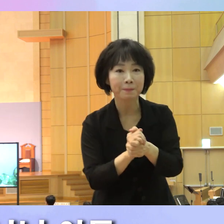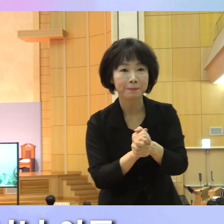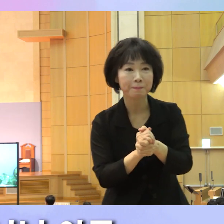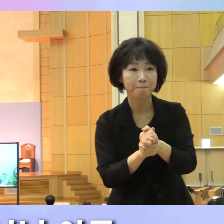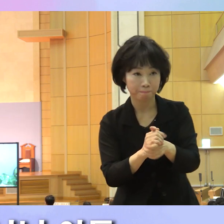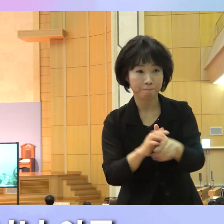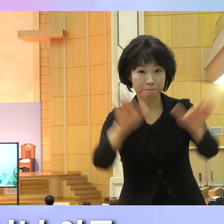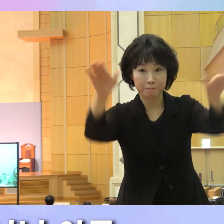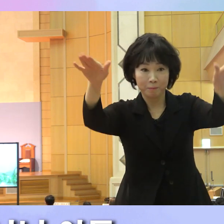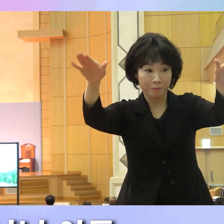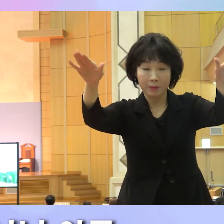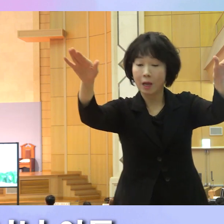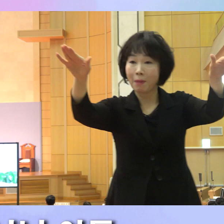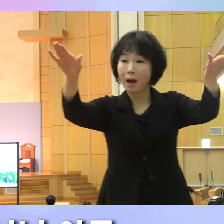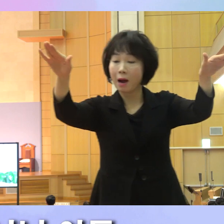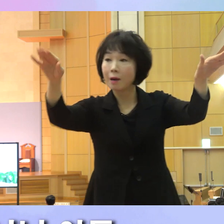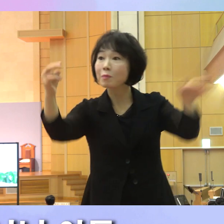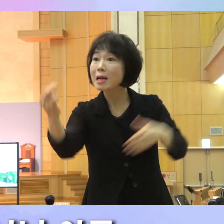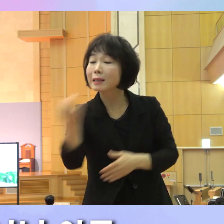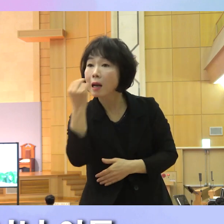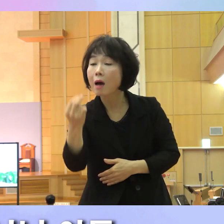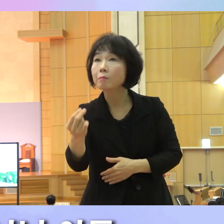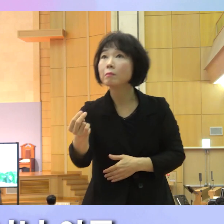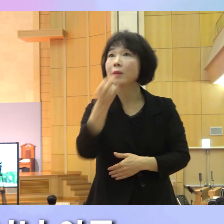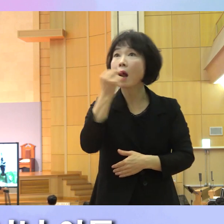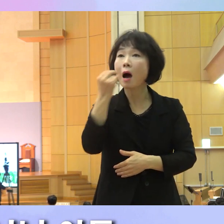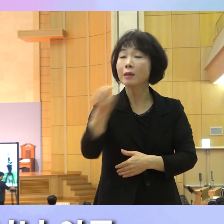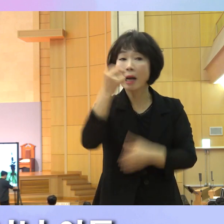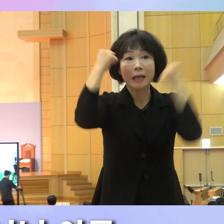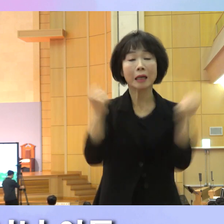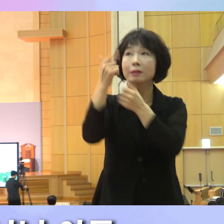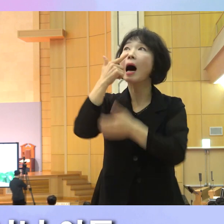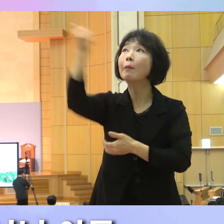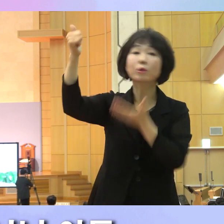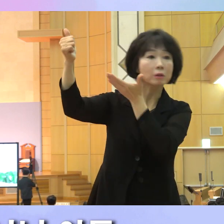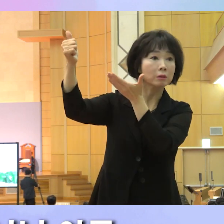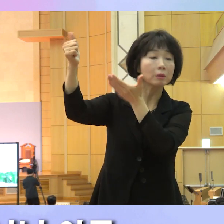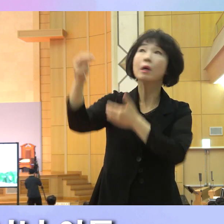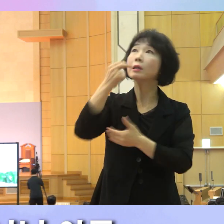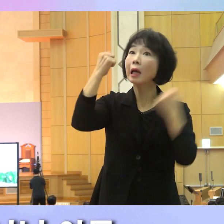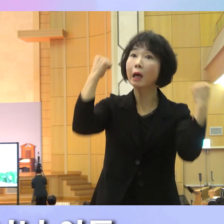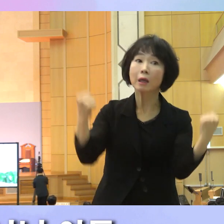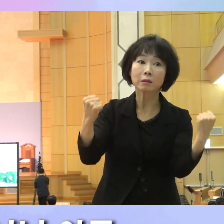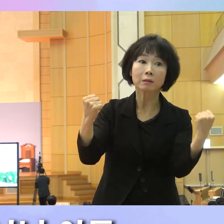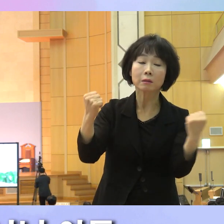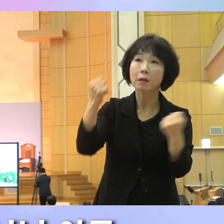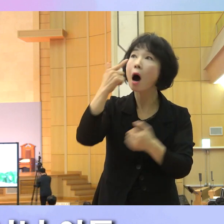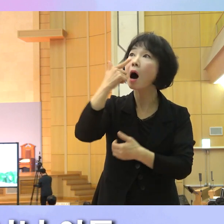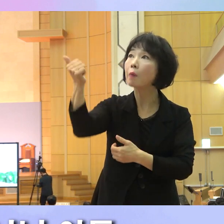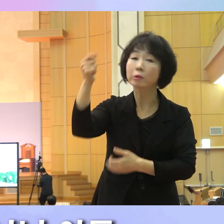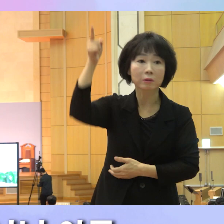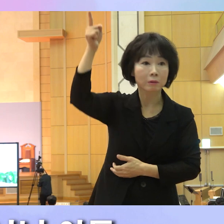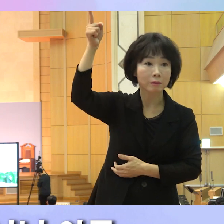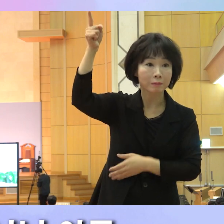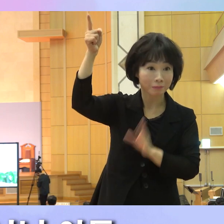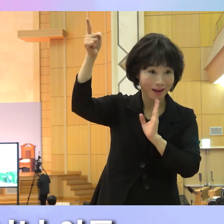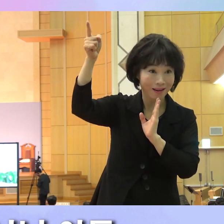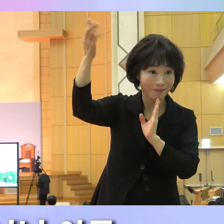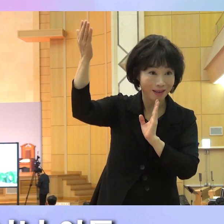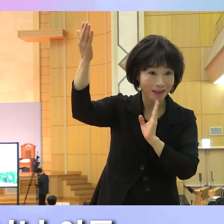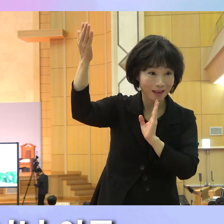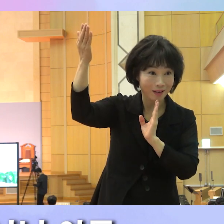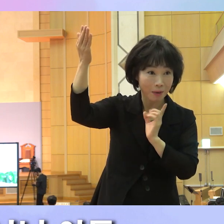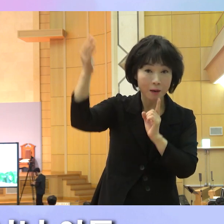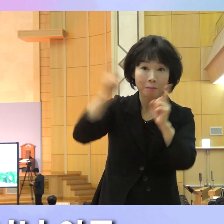여기 보면 살아계신 아버지께서, 살아계신 아버지라는 이 말을